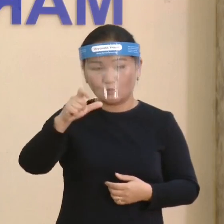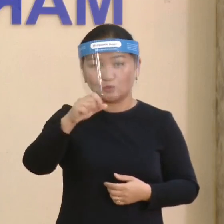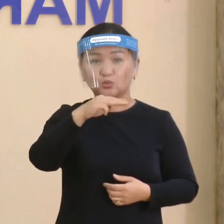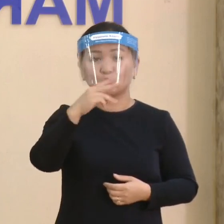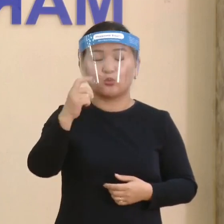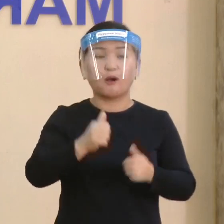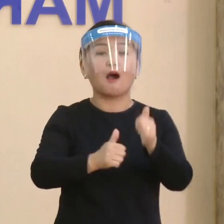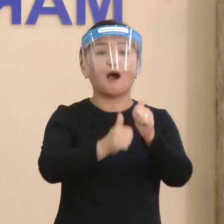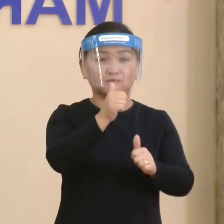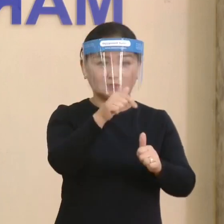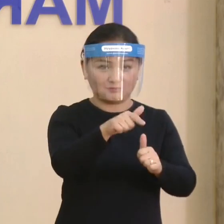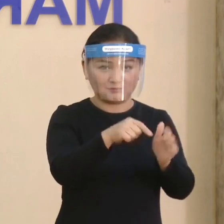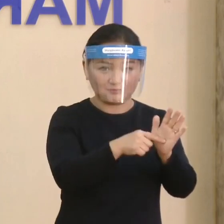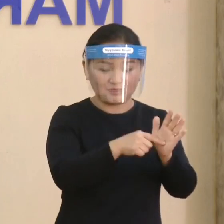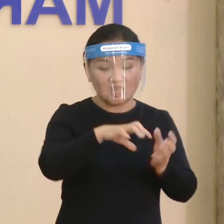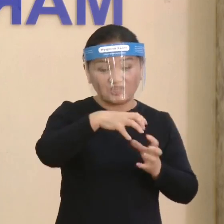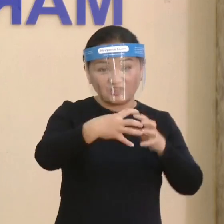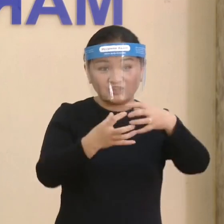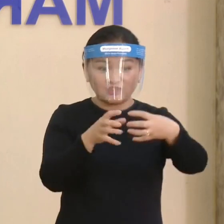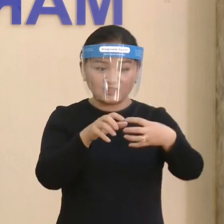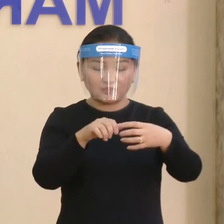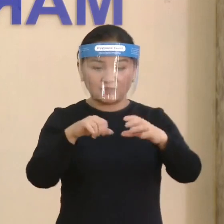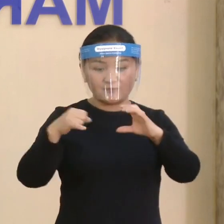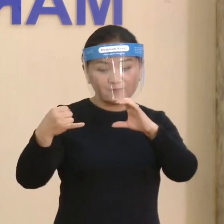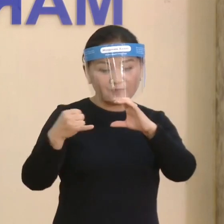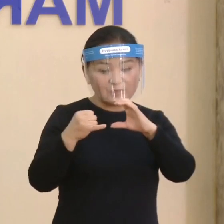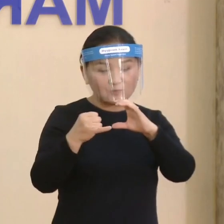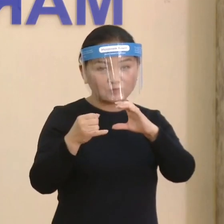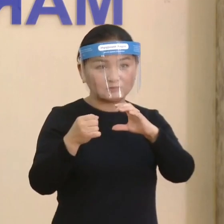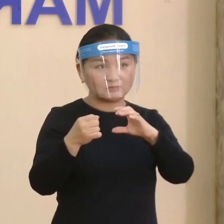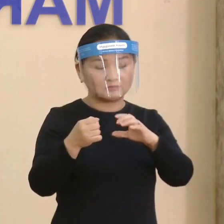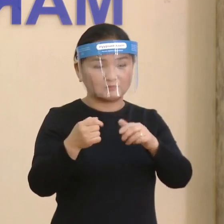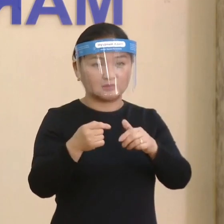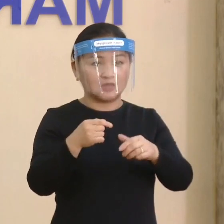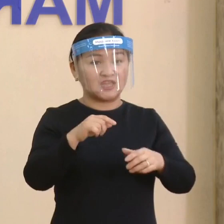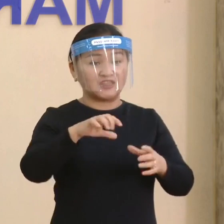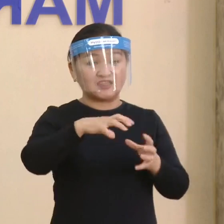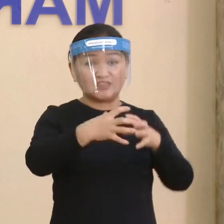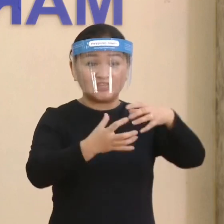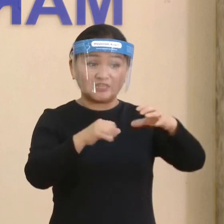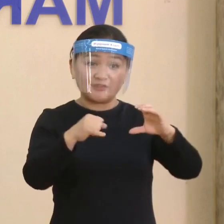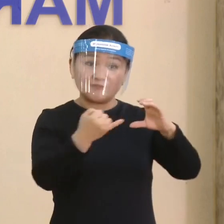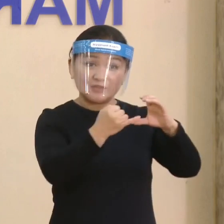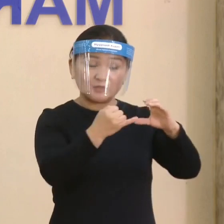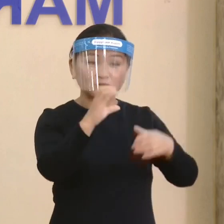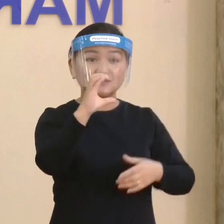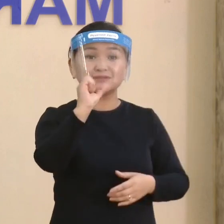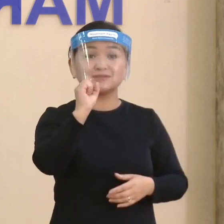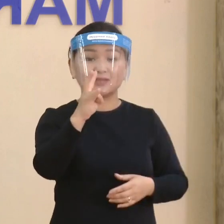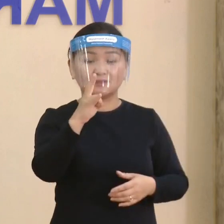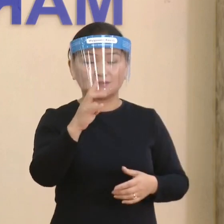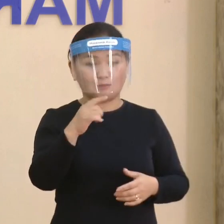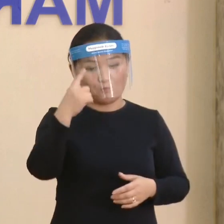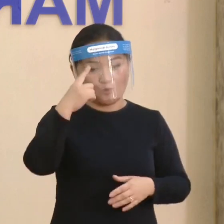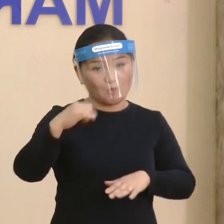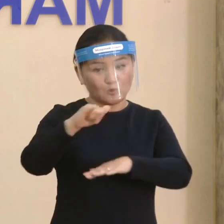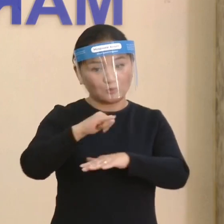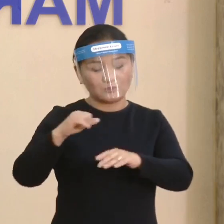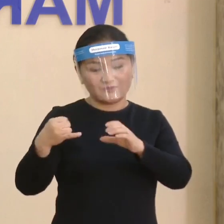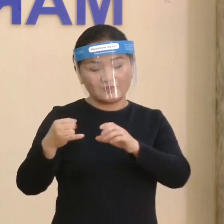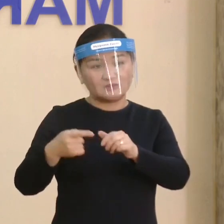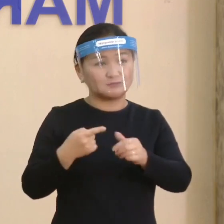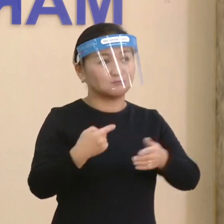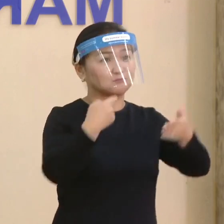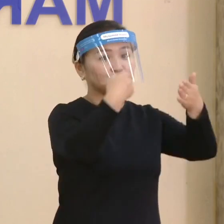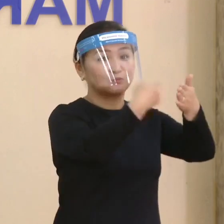авсан вирусыг дэлхийн одоо тэр вирусийн санд одоо бүртгүүлж байгаа явдал бол бас их томоохон амжилтаа манай Монгол эртнэтийн. За хоёр дагарт нь